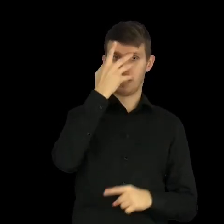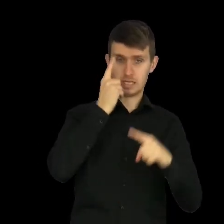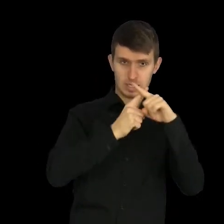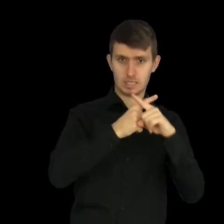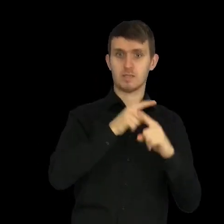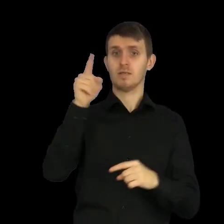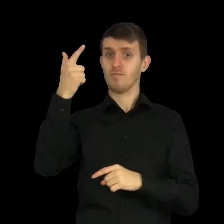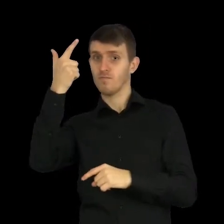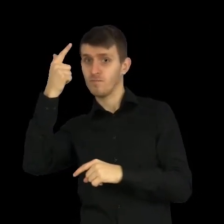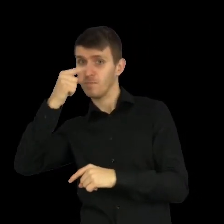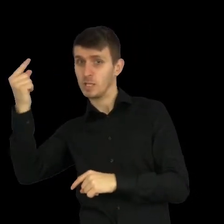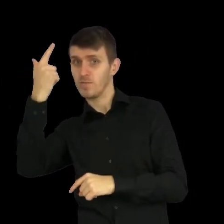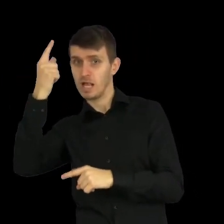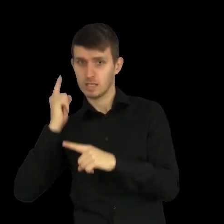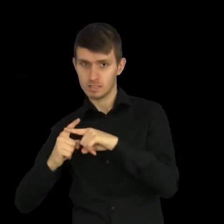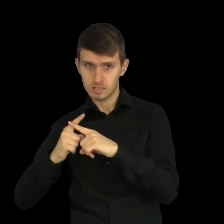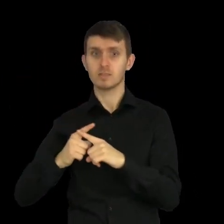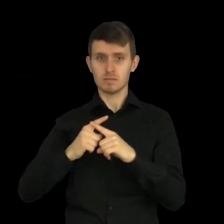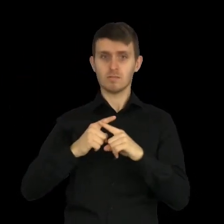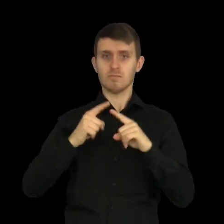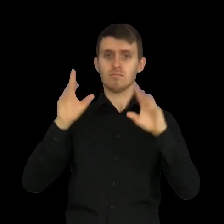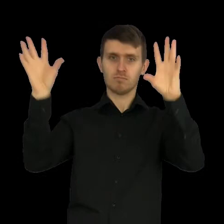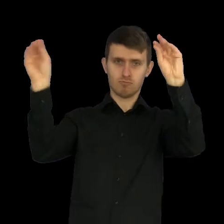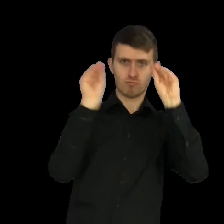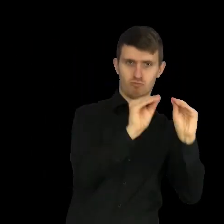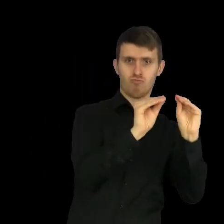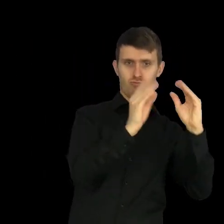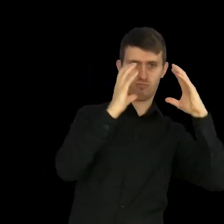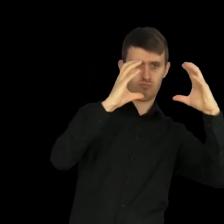5x to ten składnik, minus 2x,